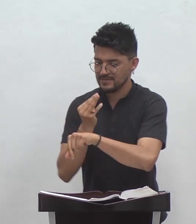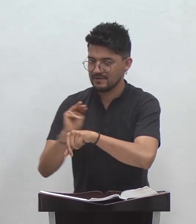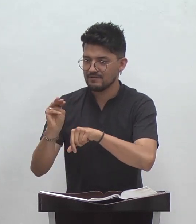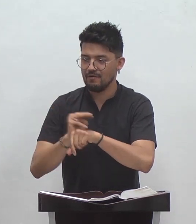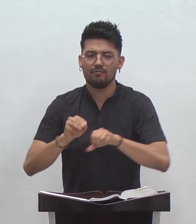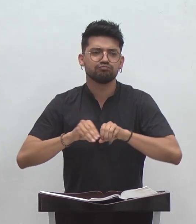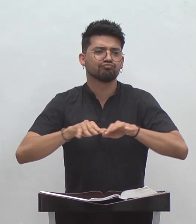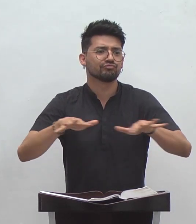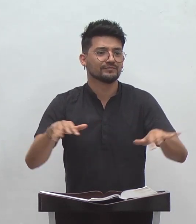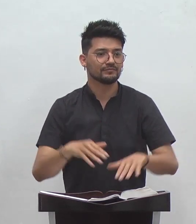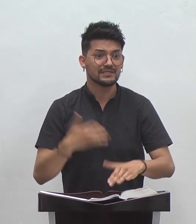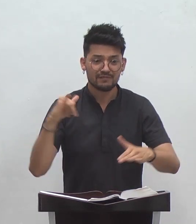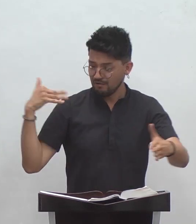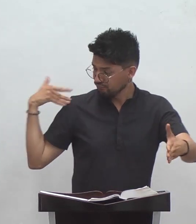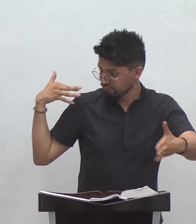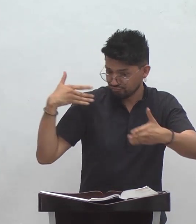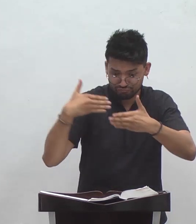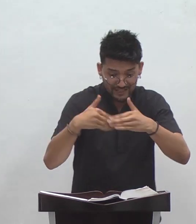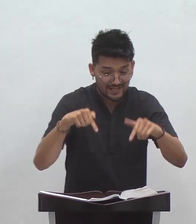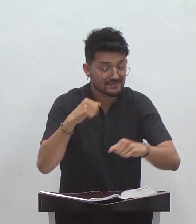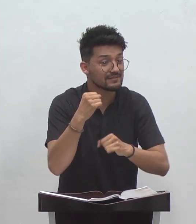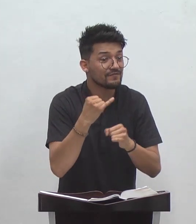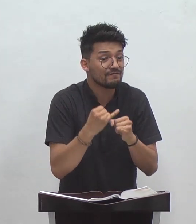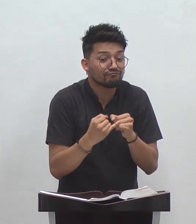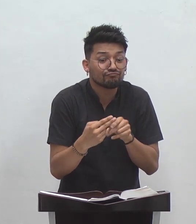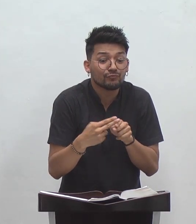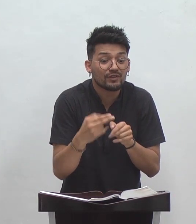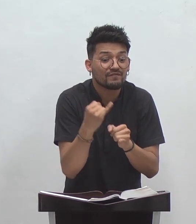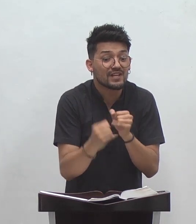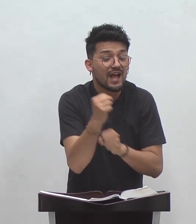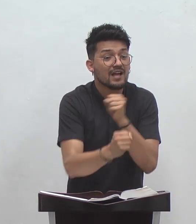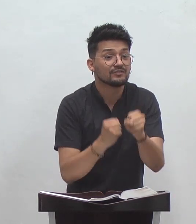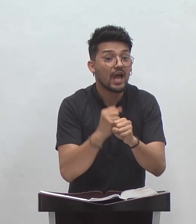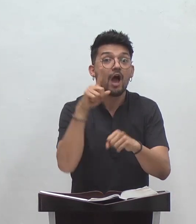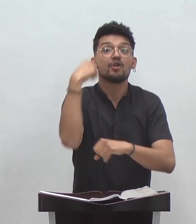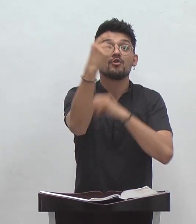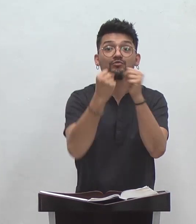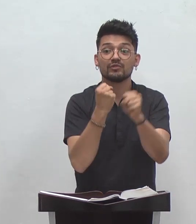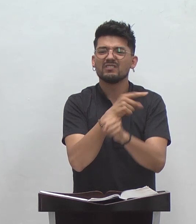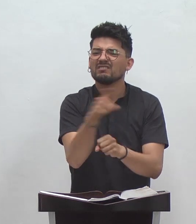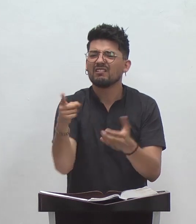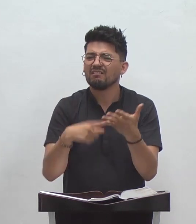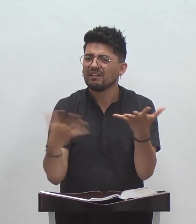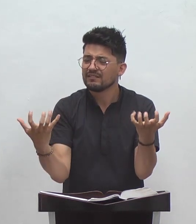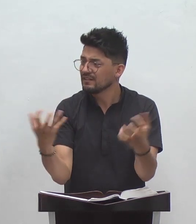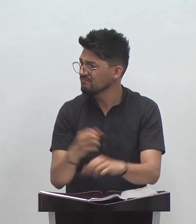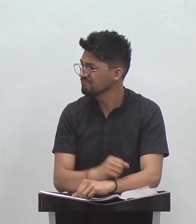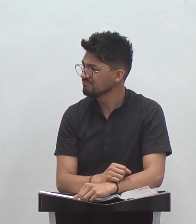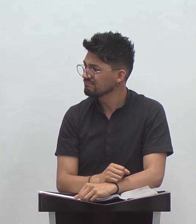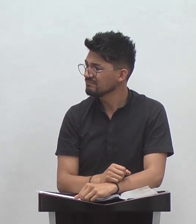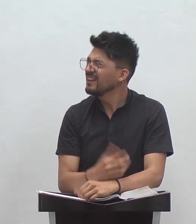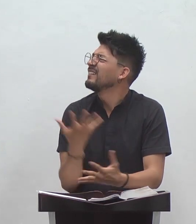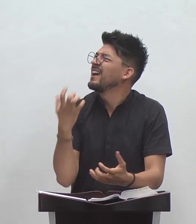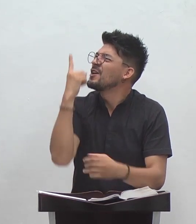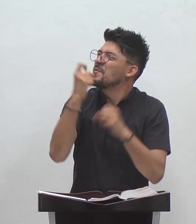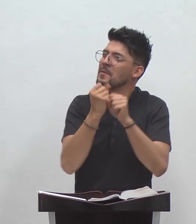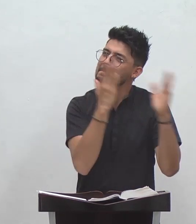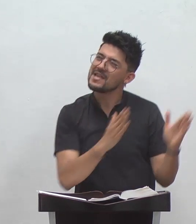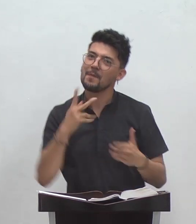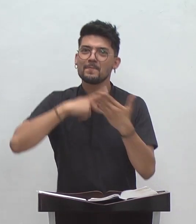del Espíritu para trabajar en el ministerio en el que Dios le ha dado. ¿Sabe qué? Pronto vendrá el Señor. Este año se está